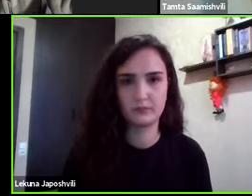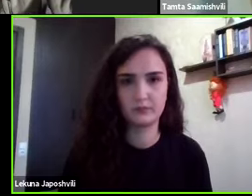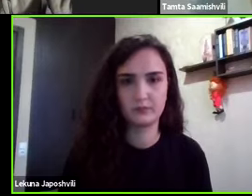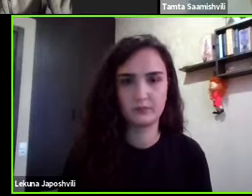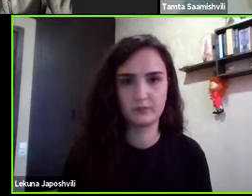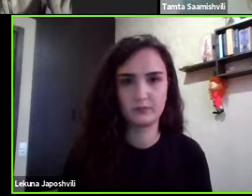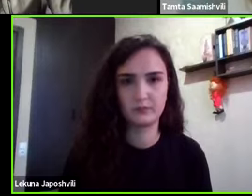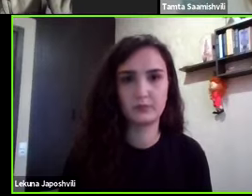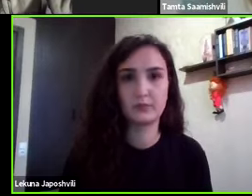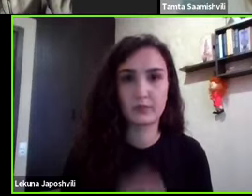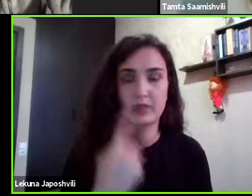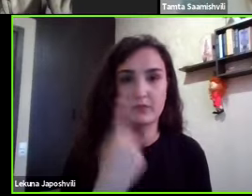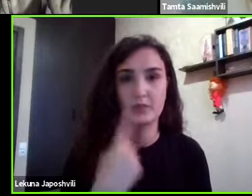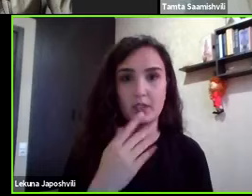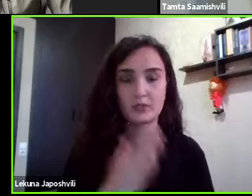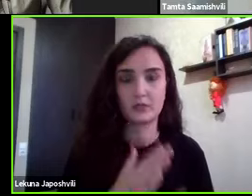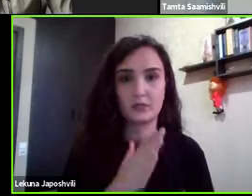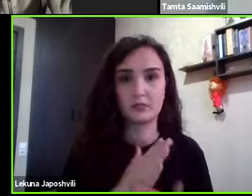არის კიდე კითხვები?